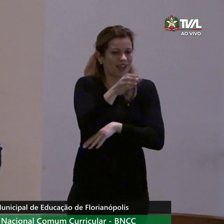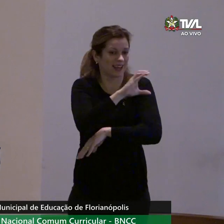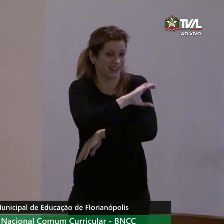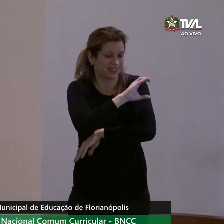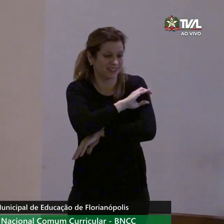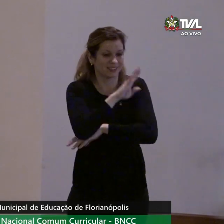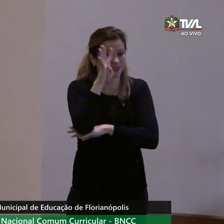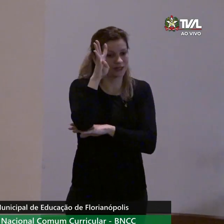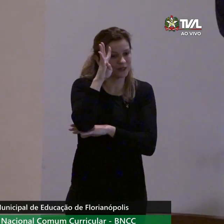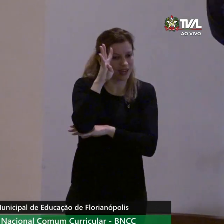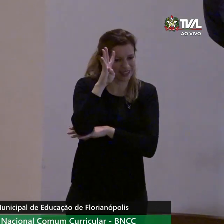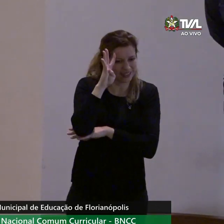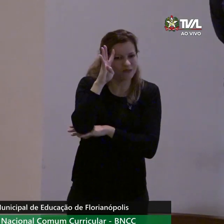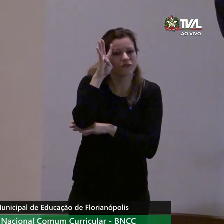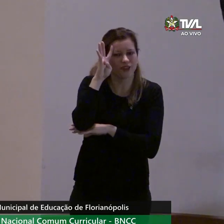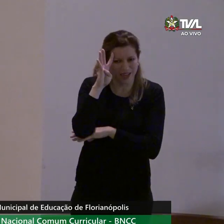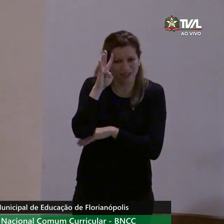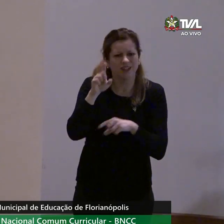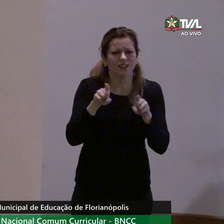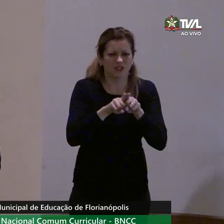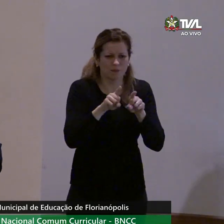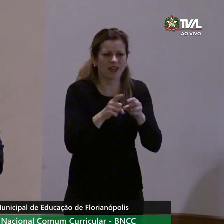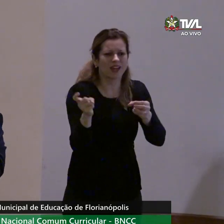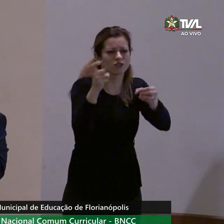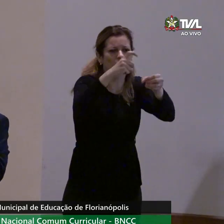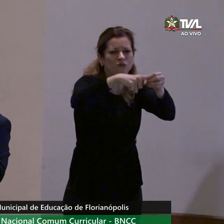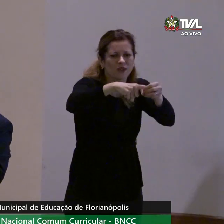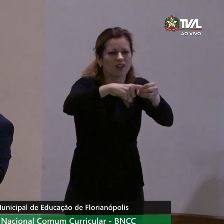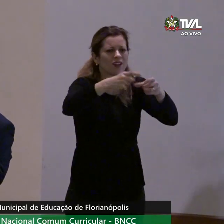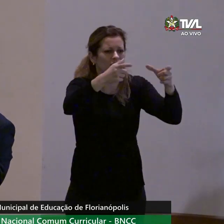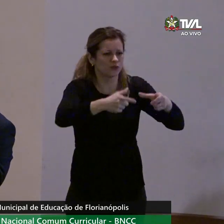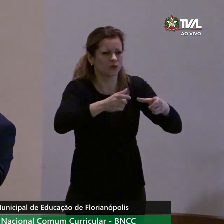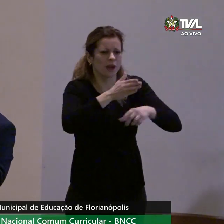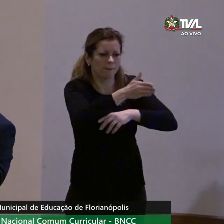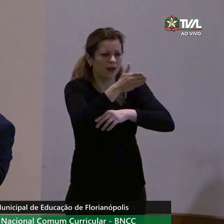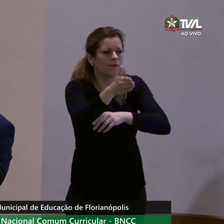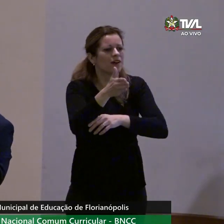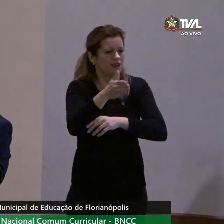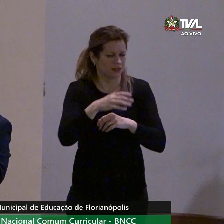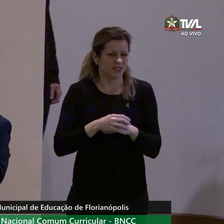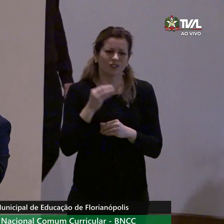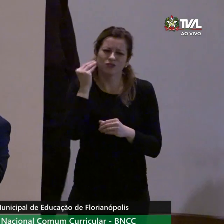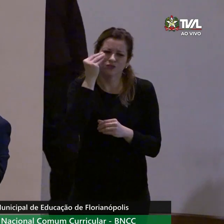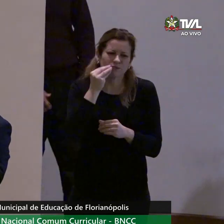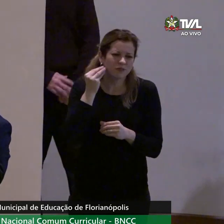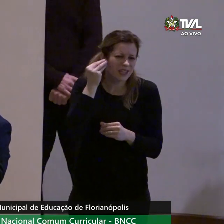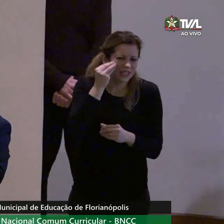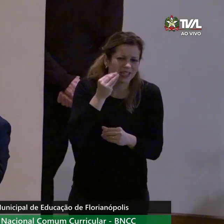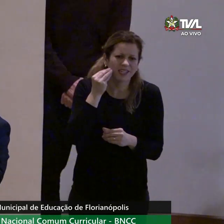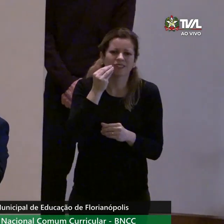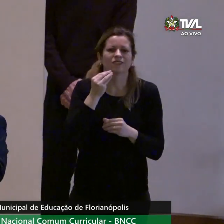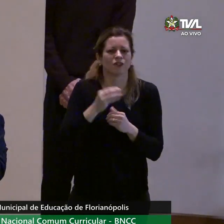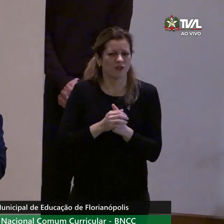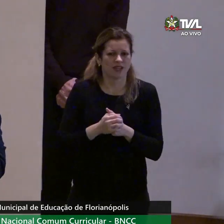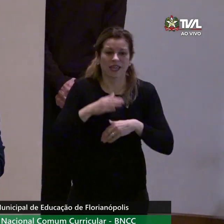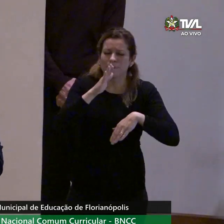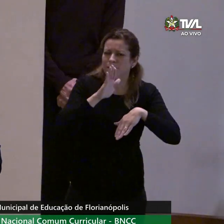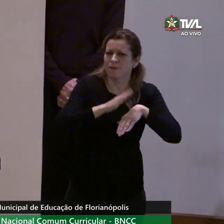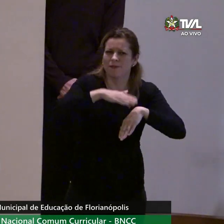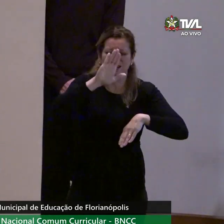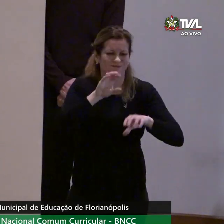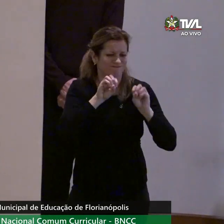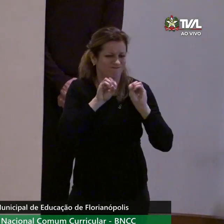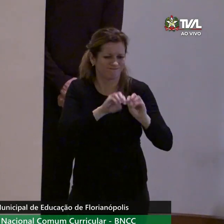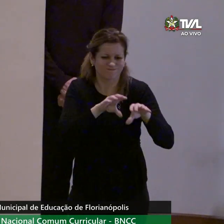na quarta-feira em uma das nossas conveniadas enfim está vivendo e experienciando demais a educação